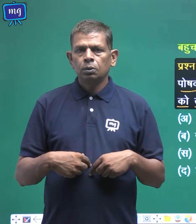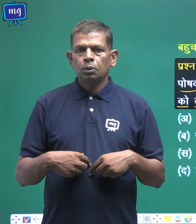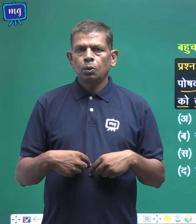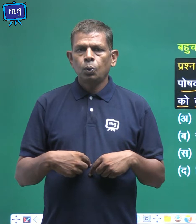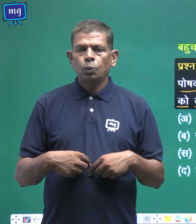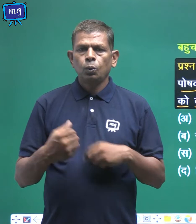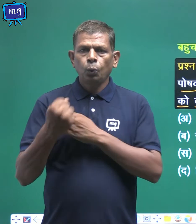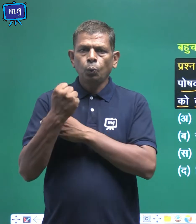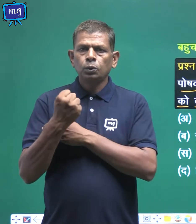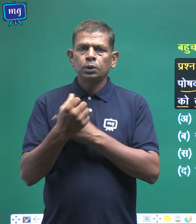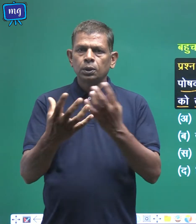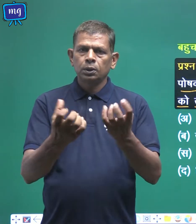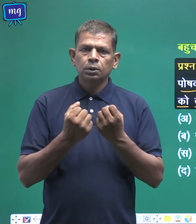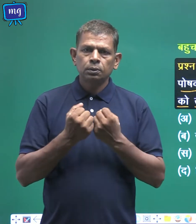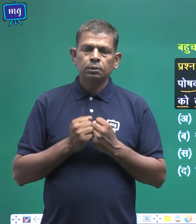ऊर्जा देते हैं।